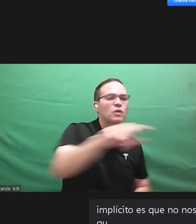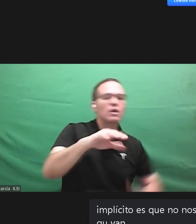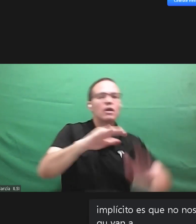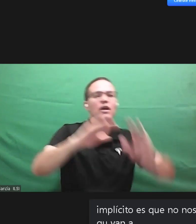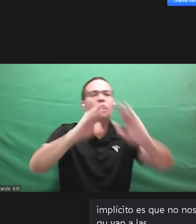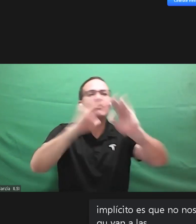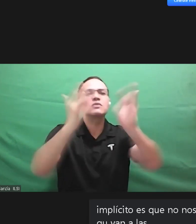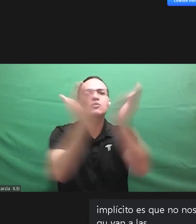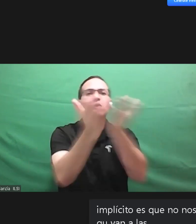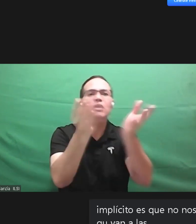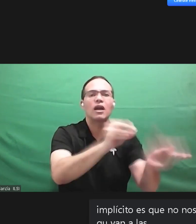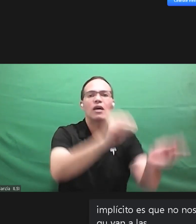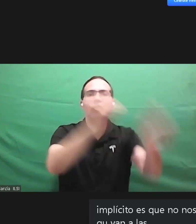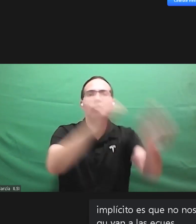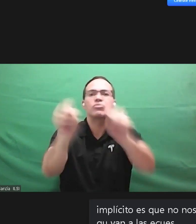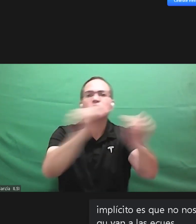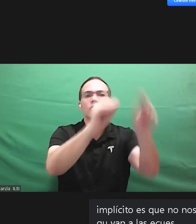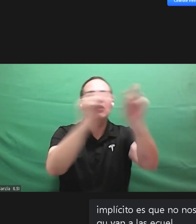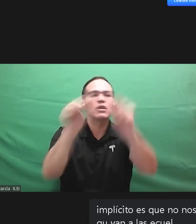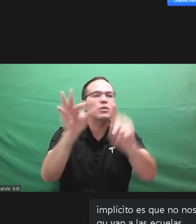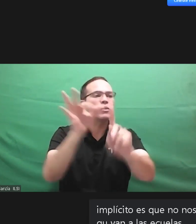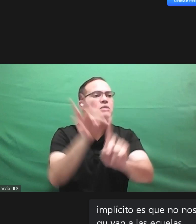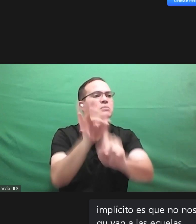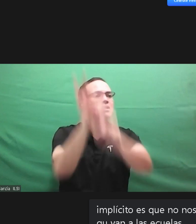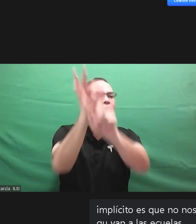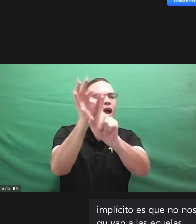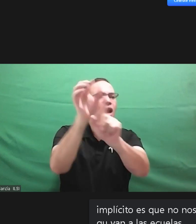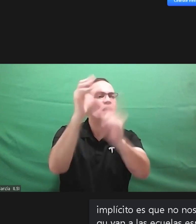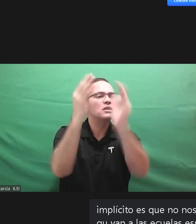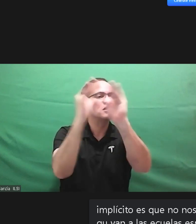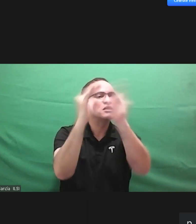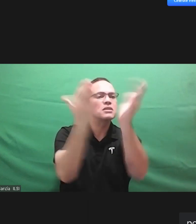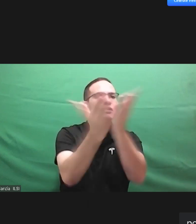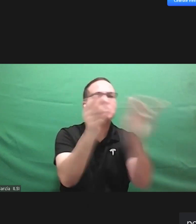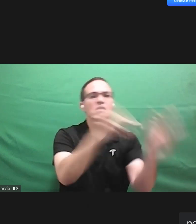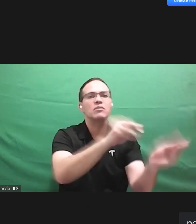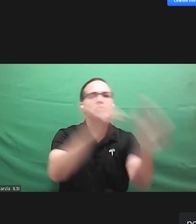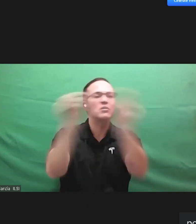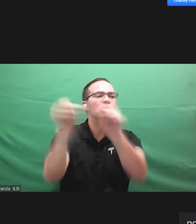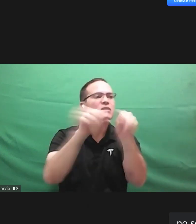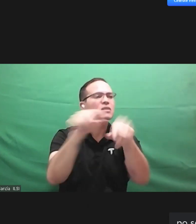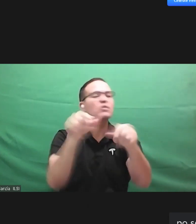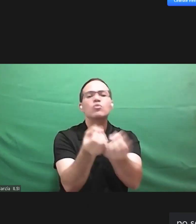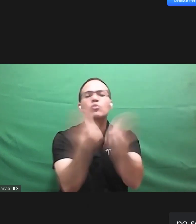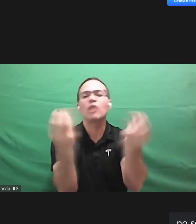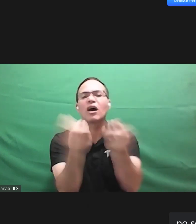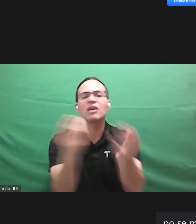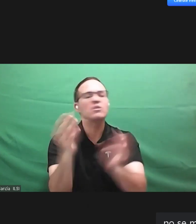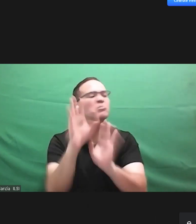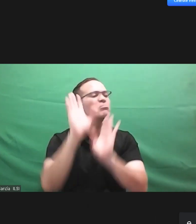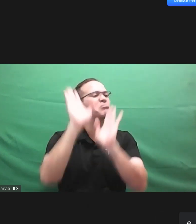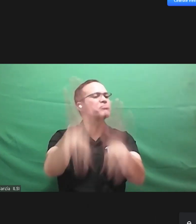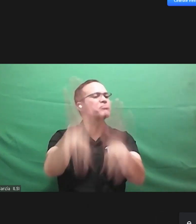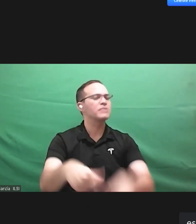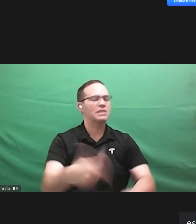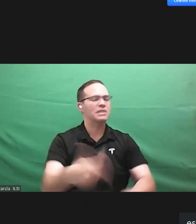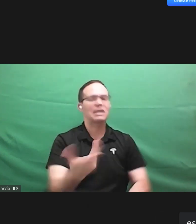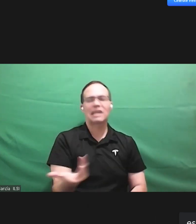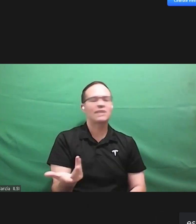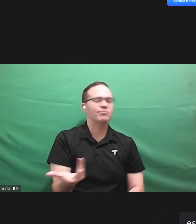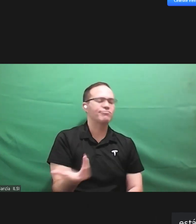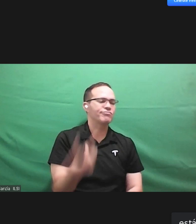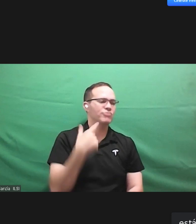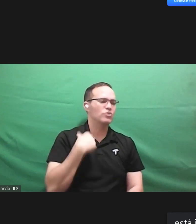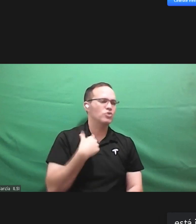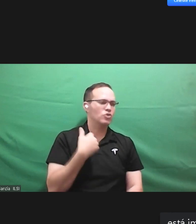digamos, determinados datos en escuelas especiales. Entonces, digamos, bueno, lo que está implícito es una cuestión de